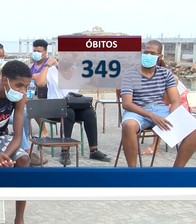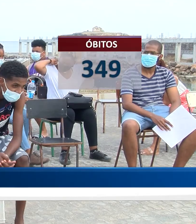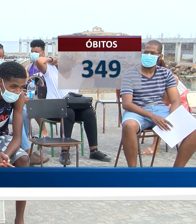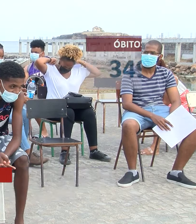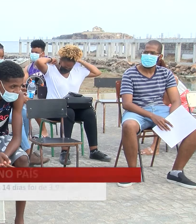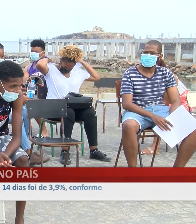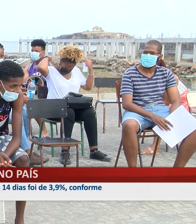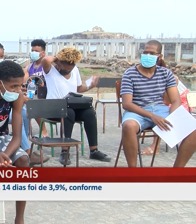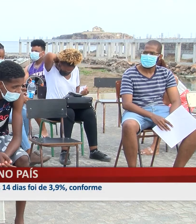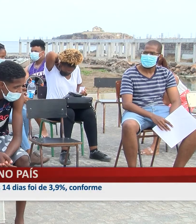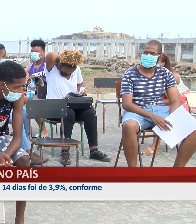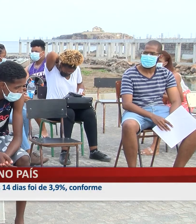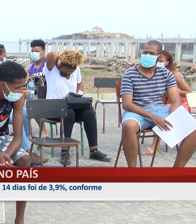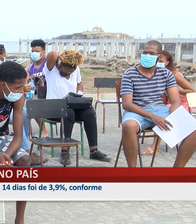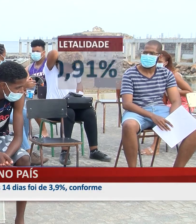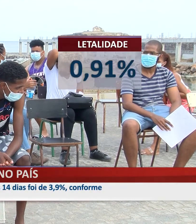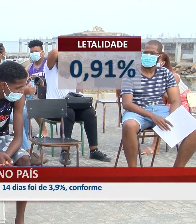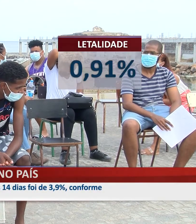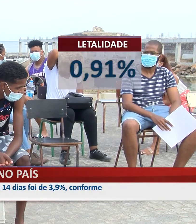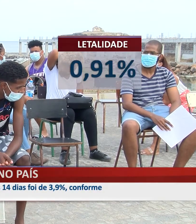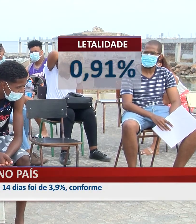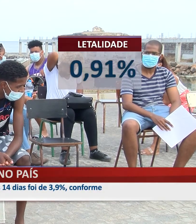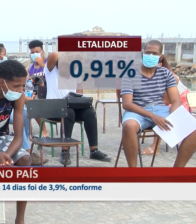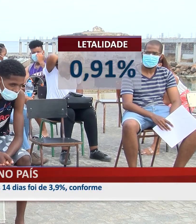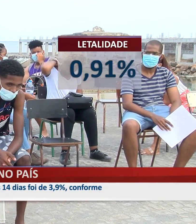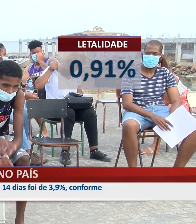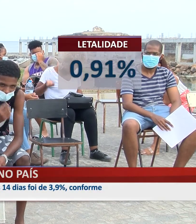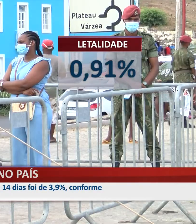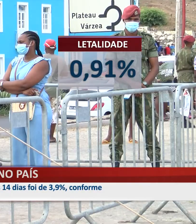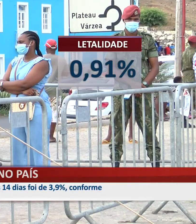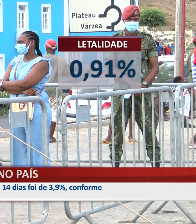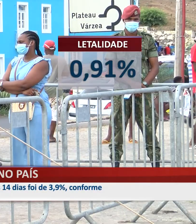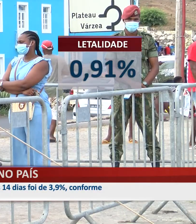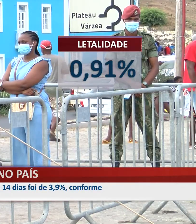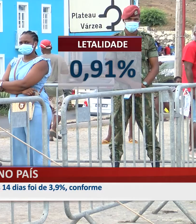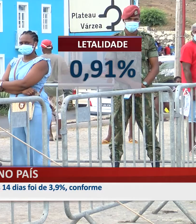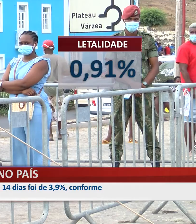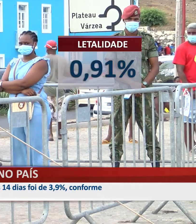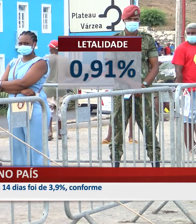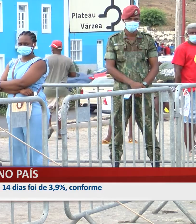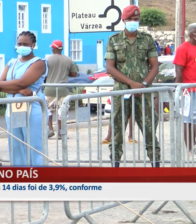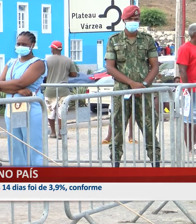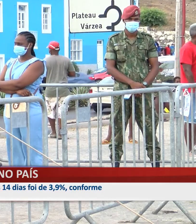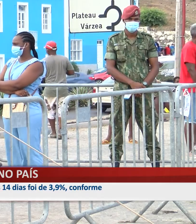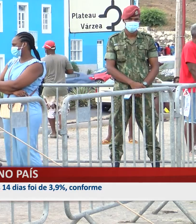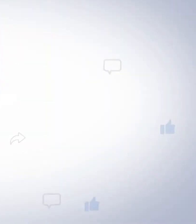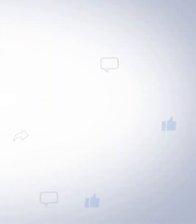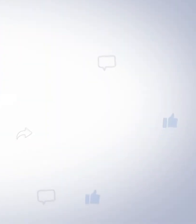349 e representa uma taxa de letalidade global de 0,91%.